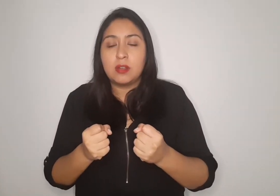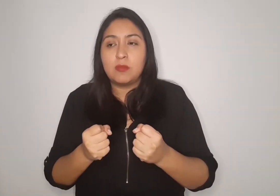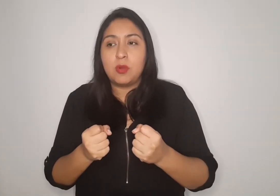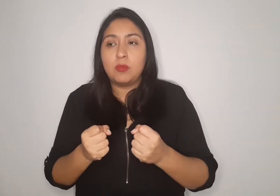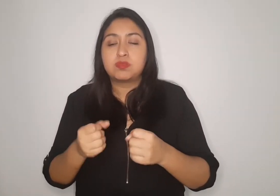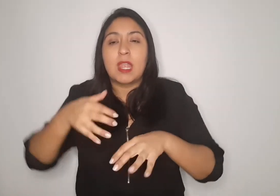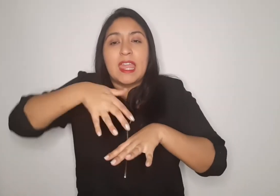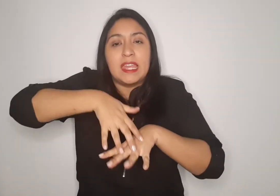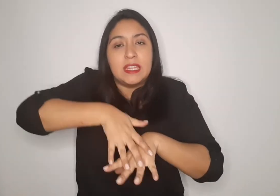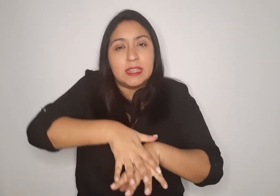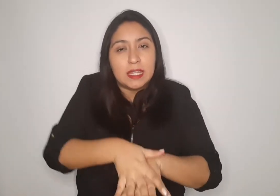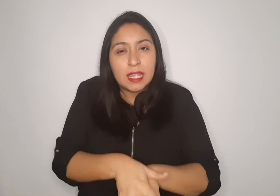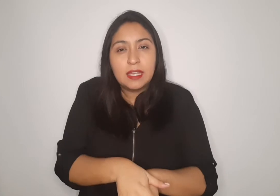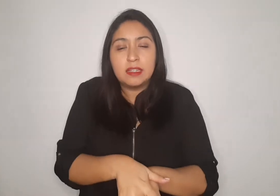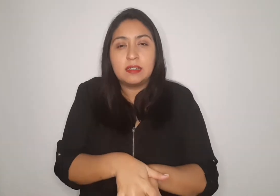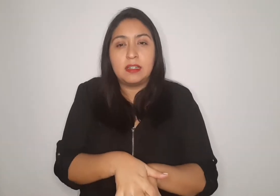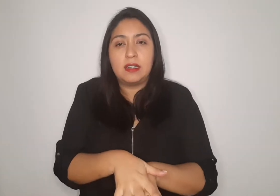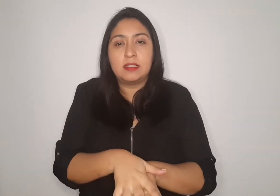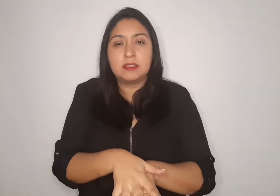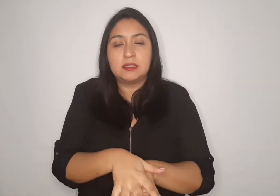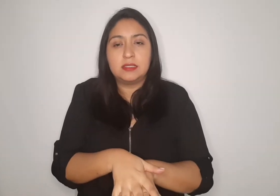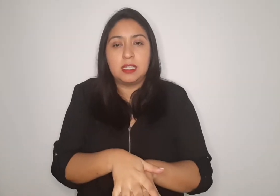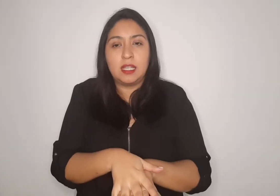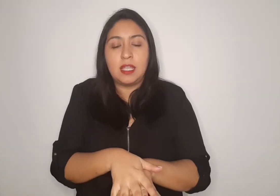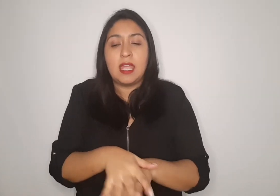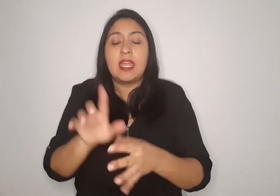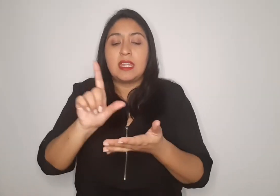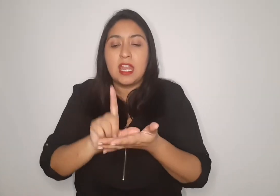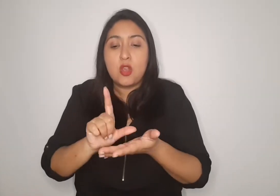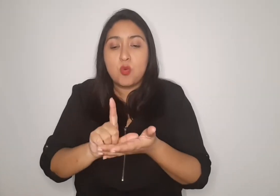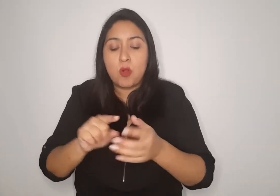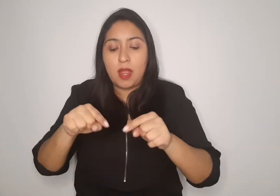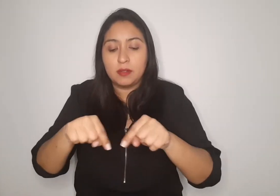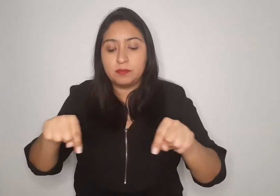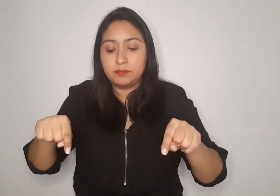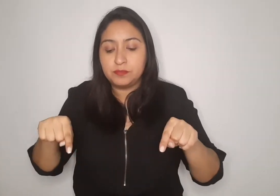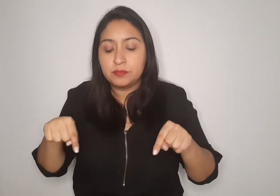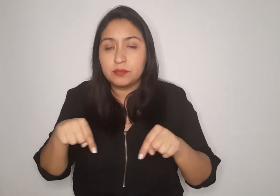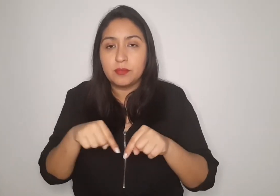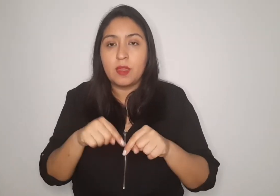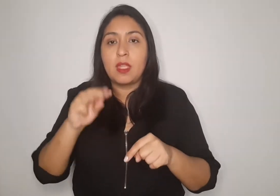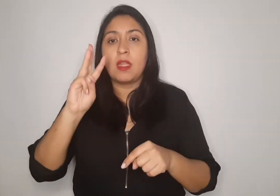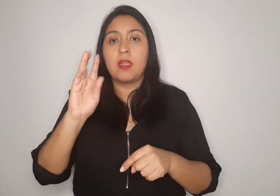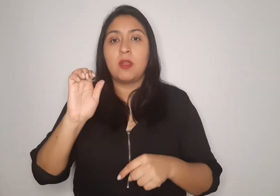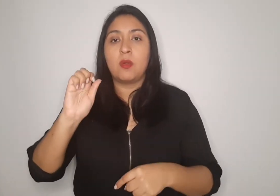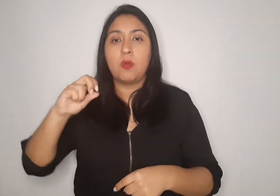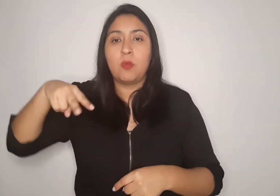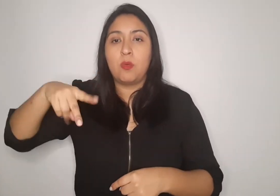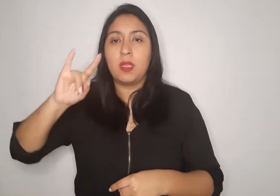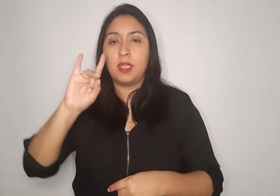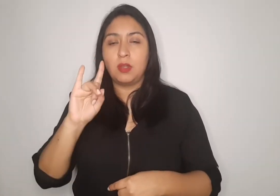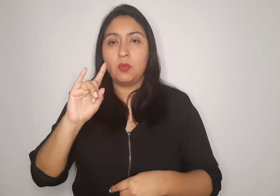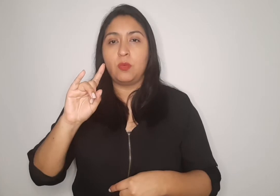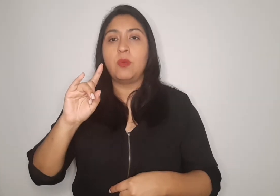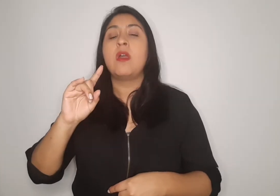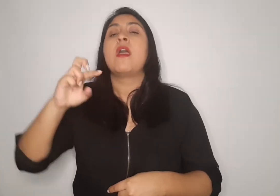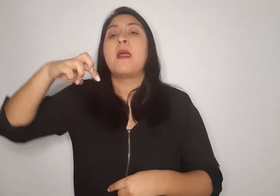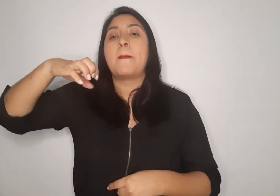converger hacia este espacio que es Bueno Pelón. Entonces está perfecto el trabajo